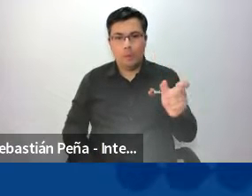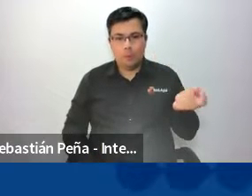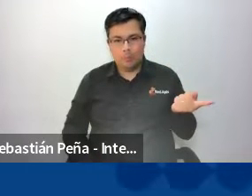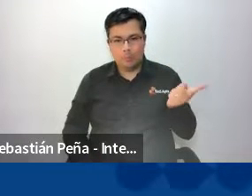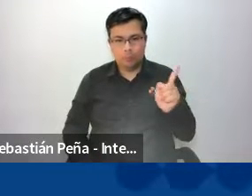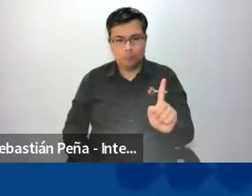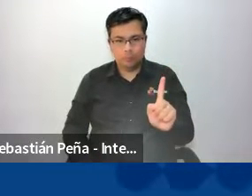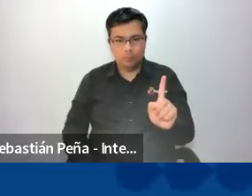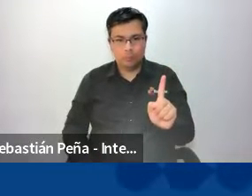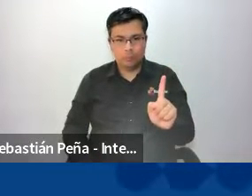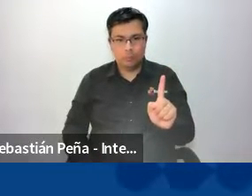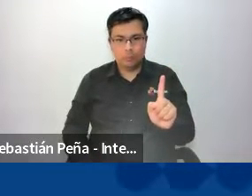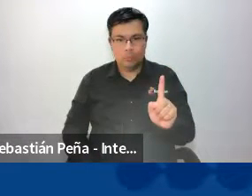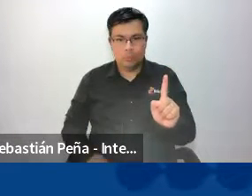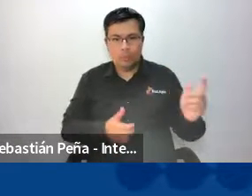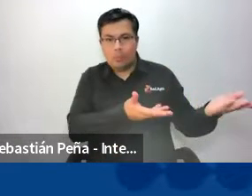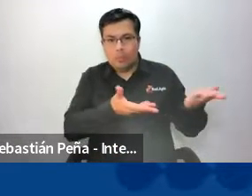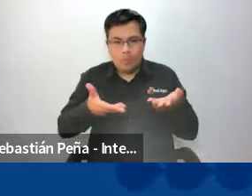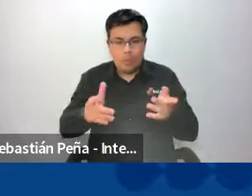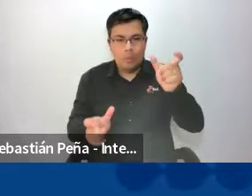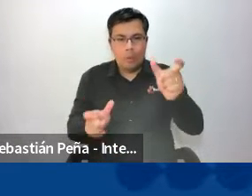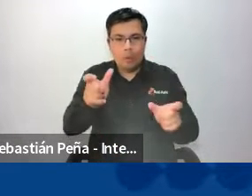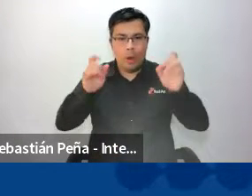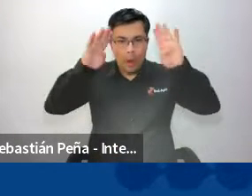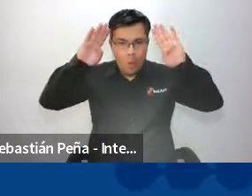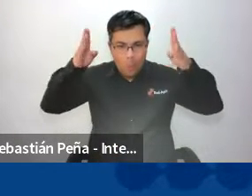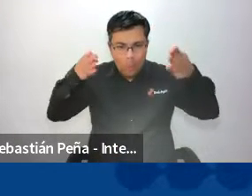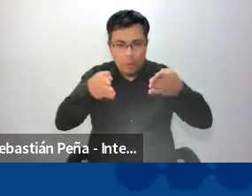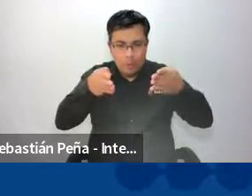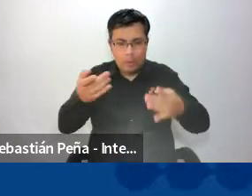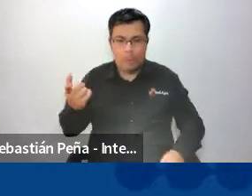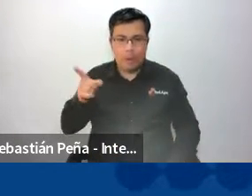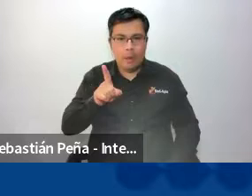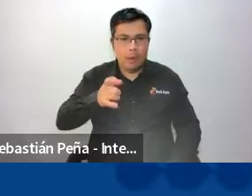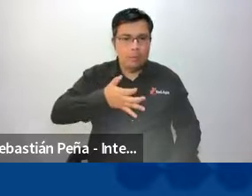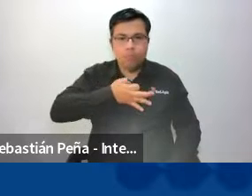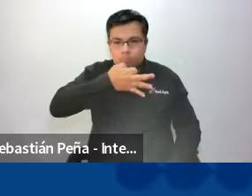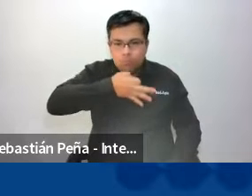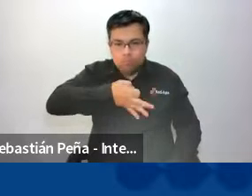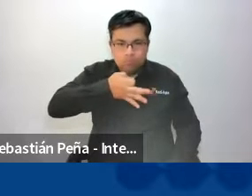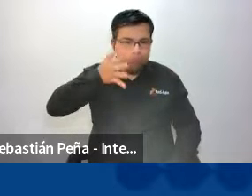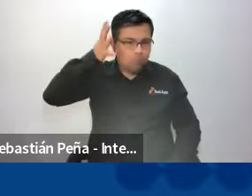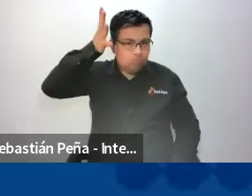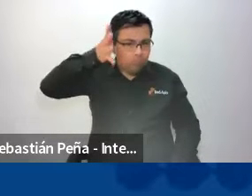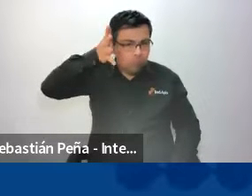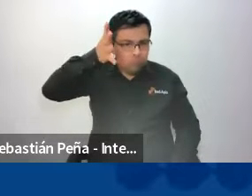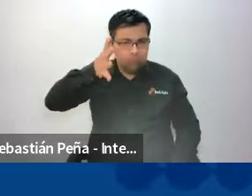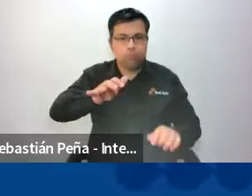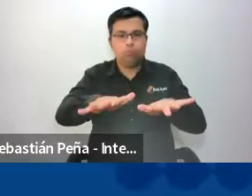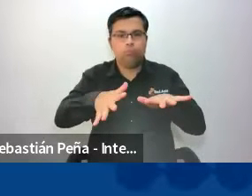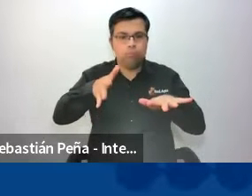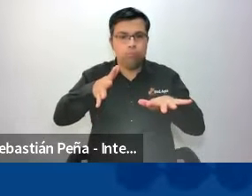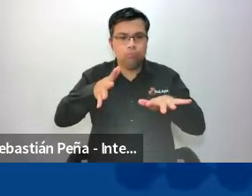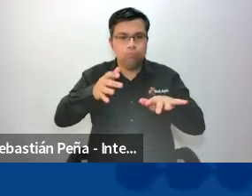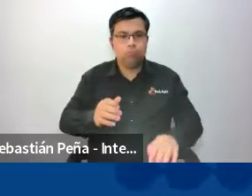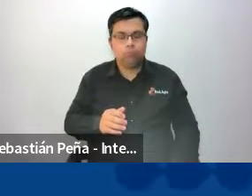personas autistas para que nos acompañen en ese webinar, que esperamos se realice el 31 de octubre. Luego viene